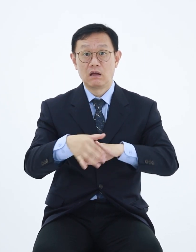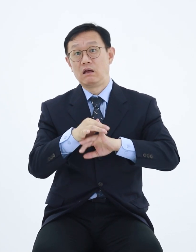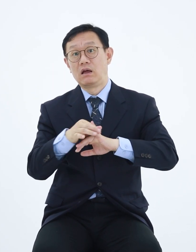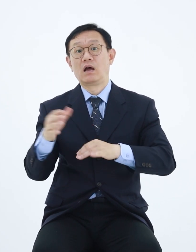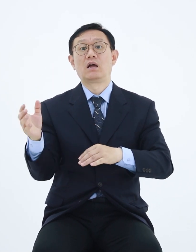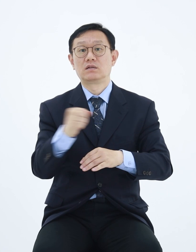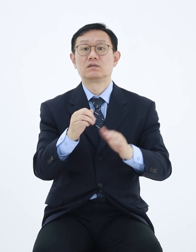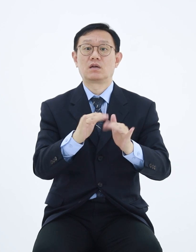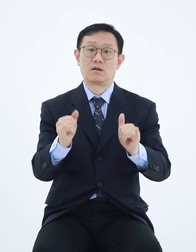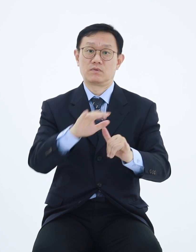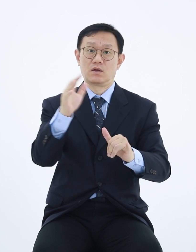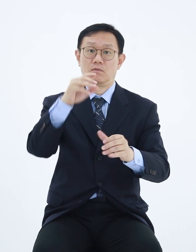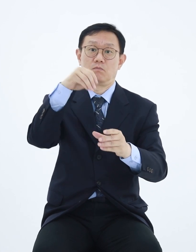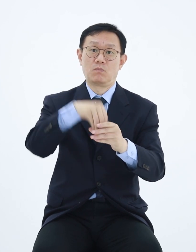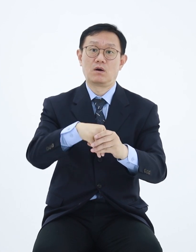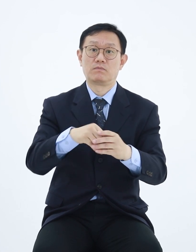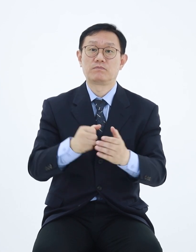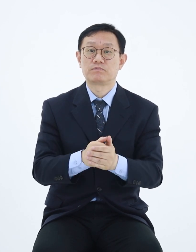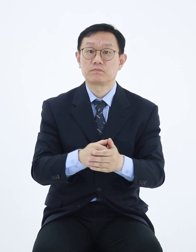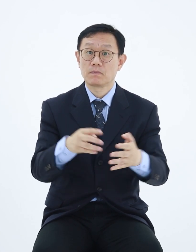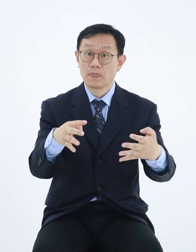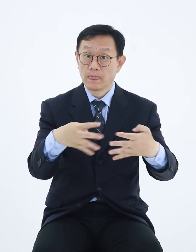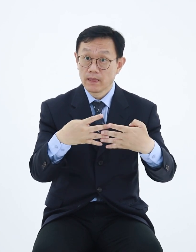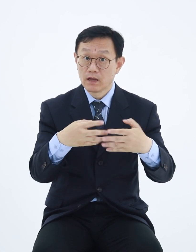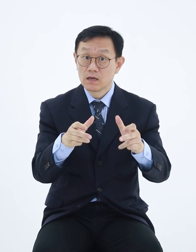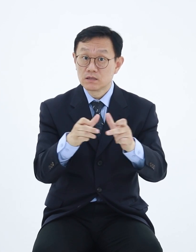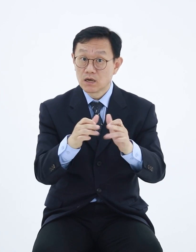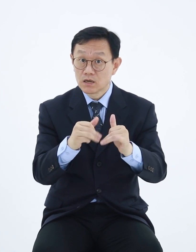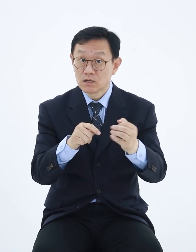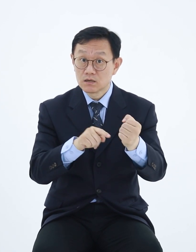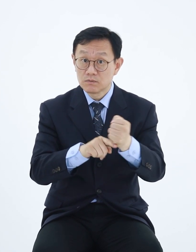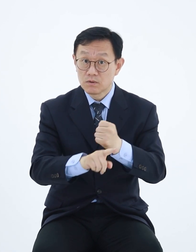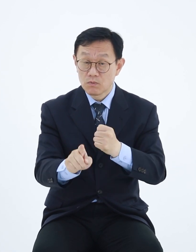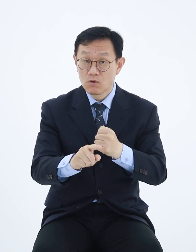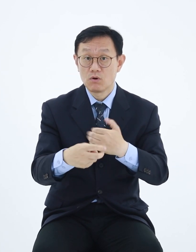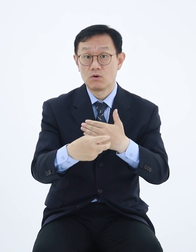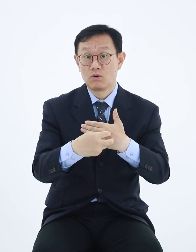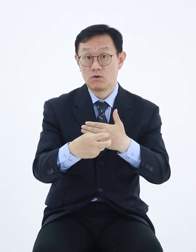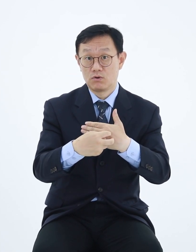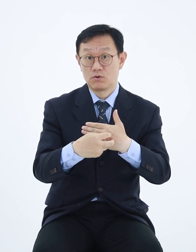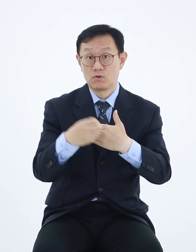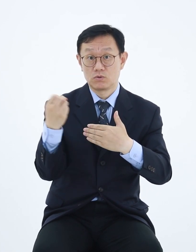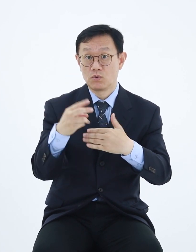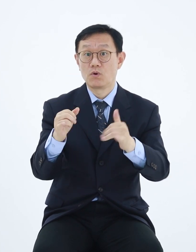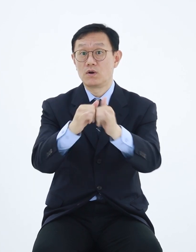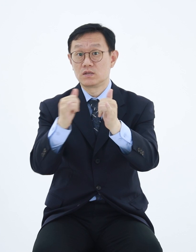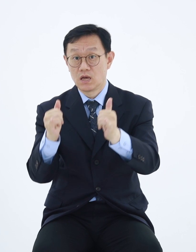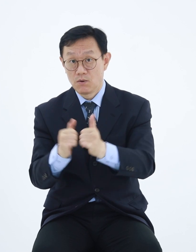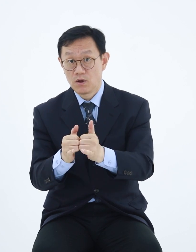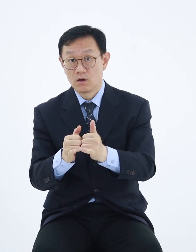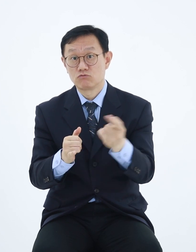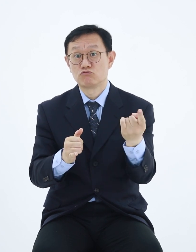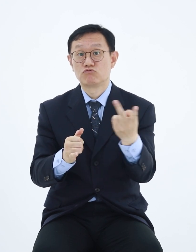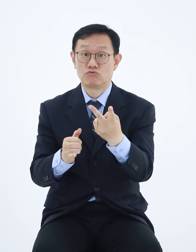사람을 포함한다. 협약의 장애인에 대한 정의는 의료적 모델과 사회적 모델을 부분적으로 반영한